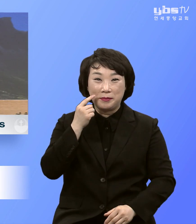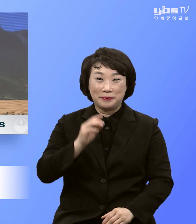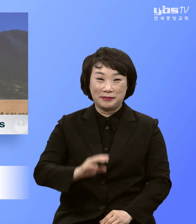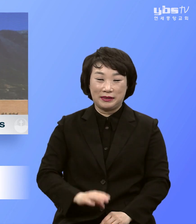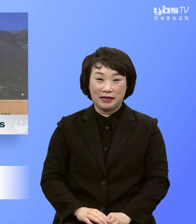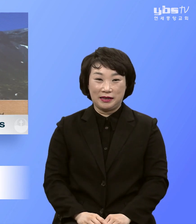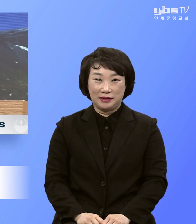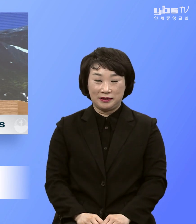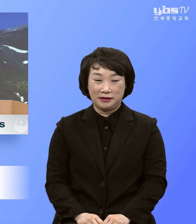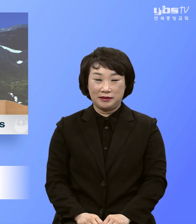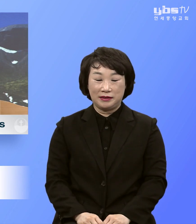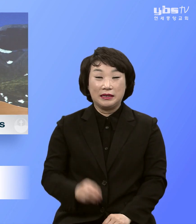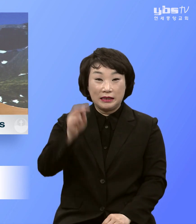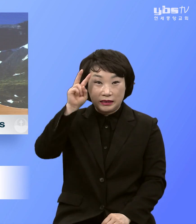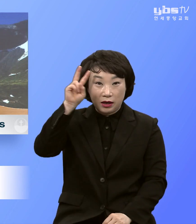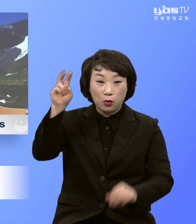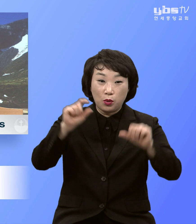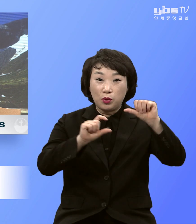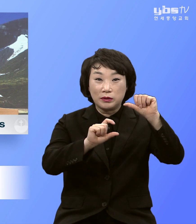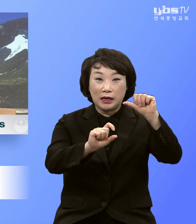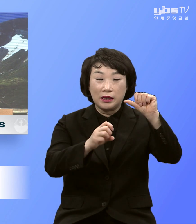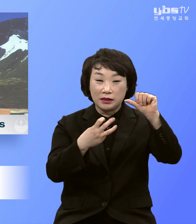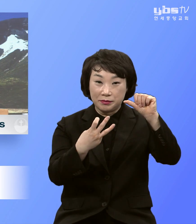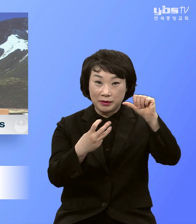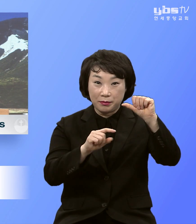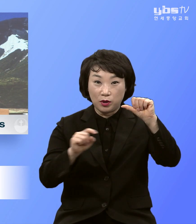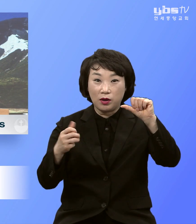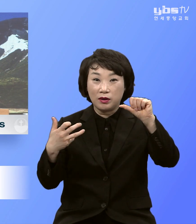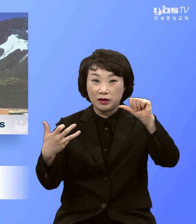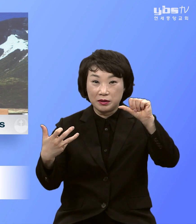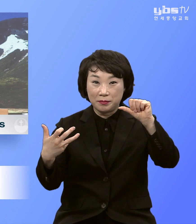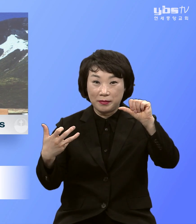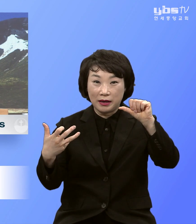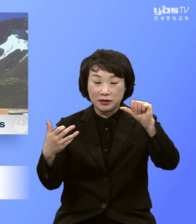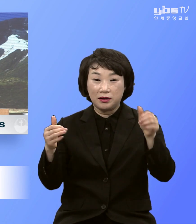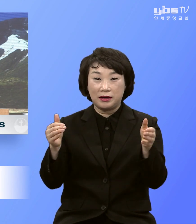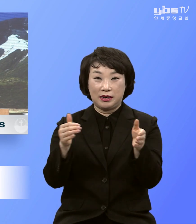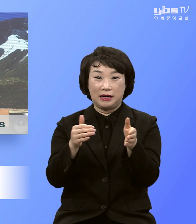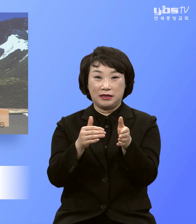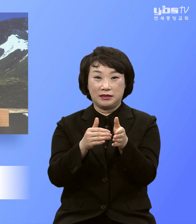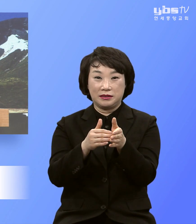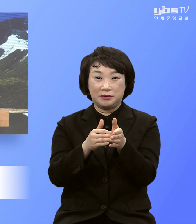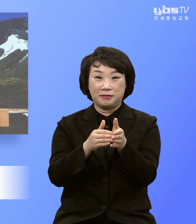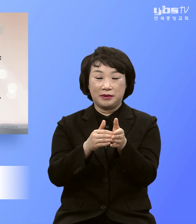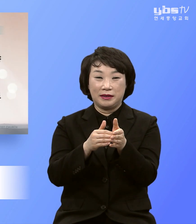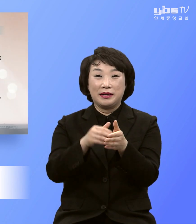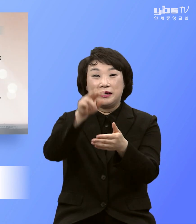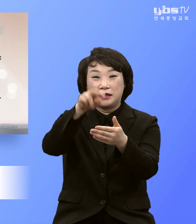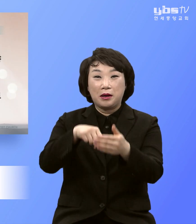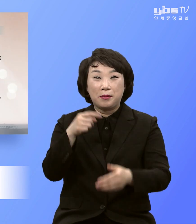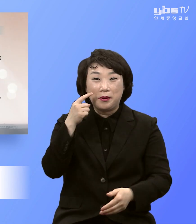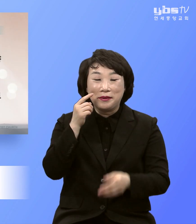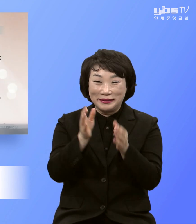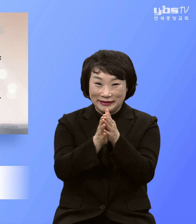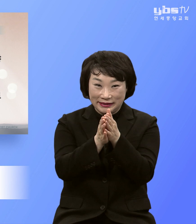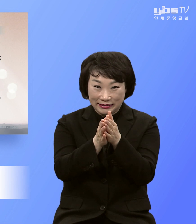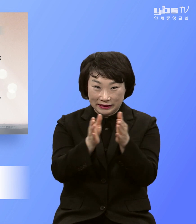합독합니다. 야고보서 5장 13절에서 18절까지입니다.